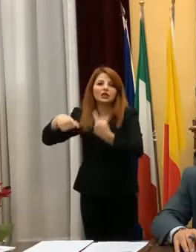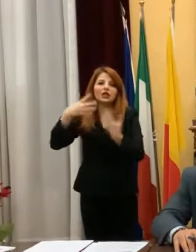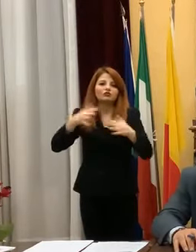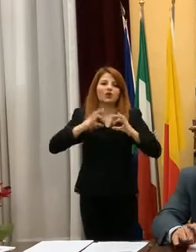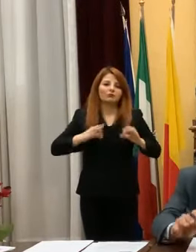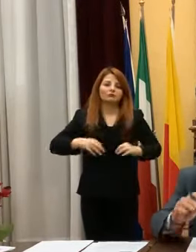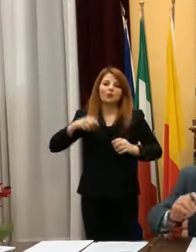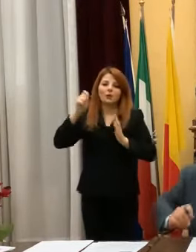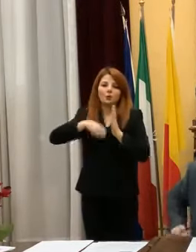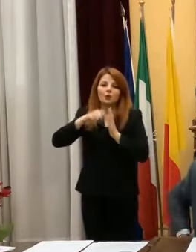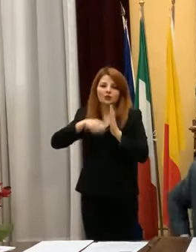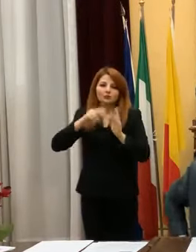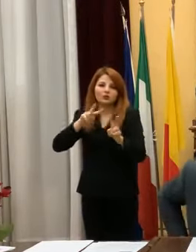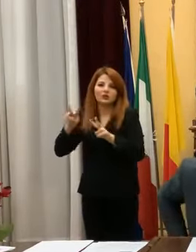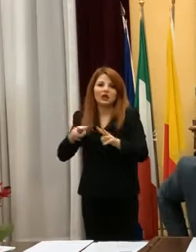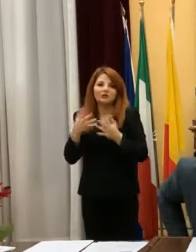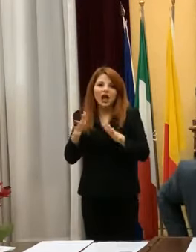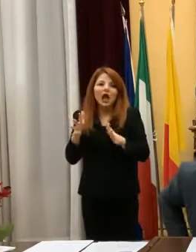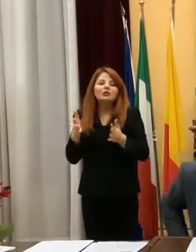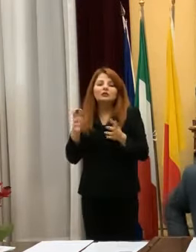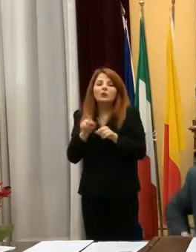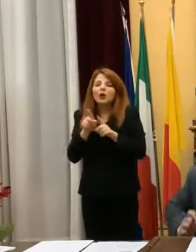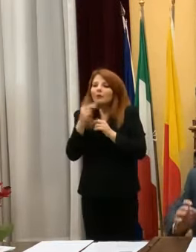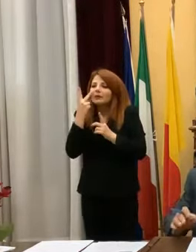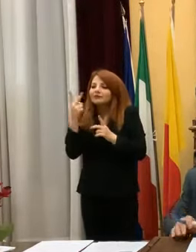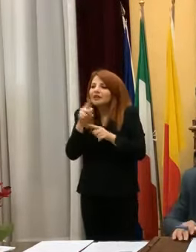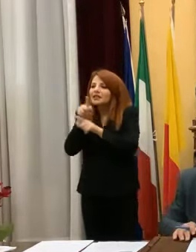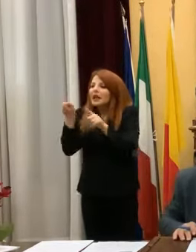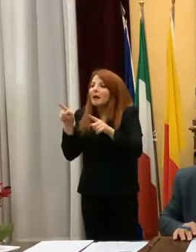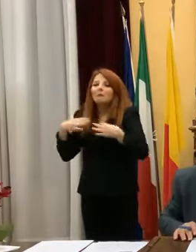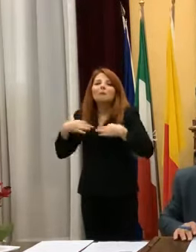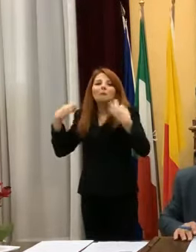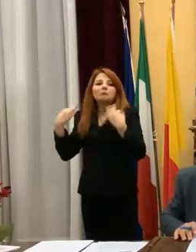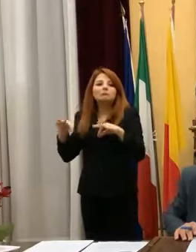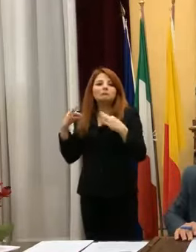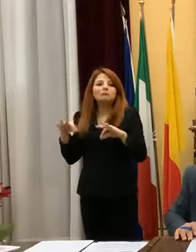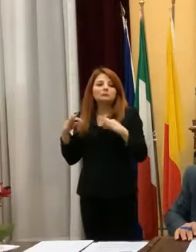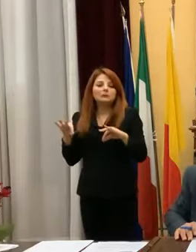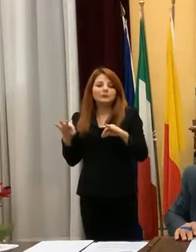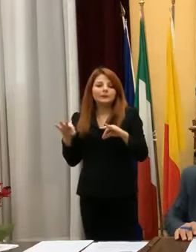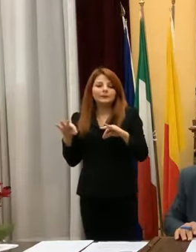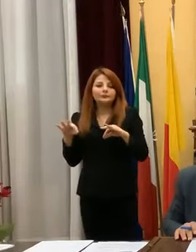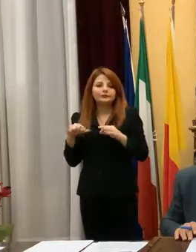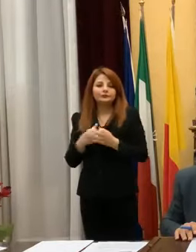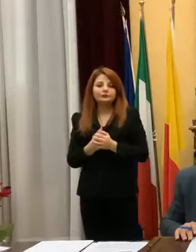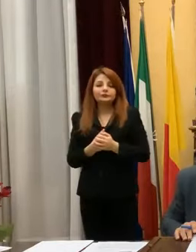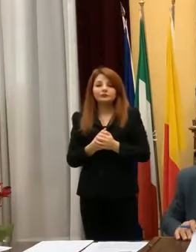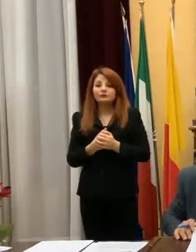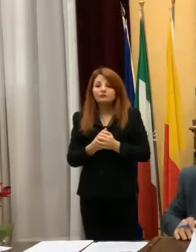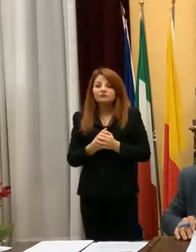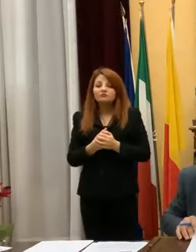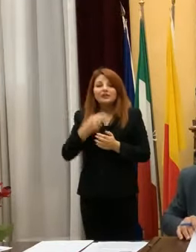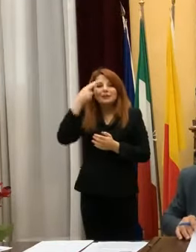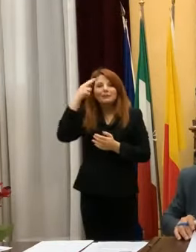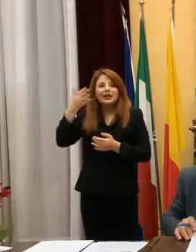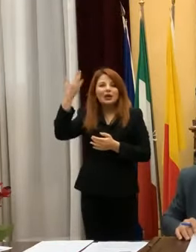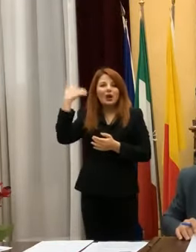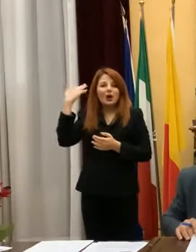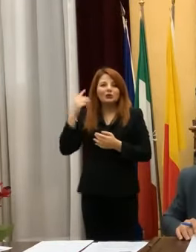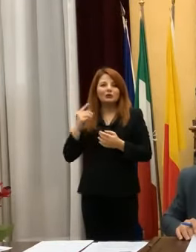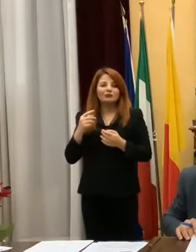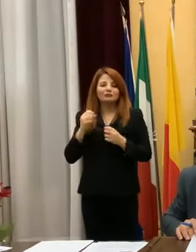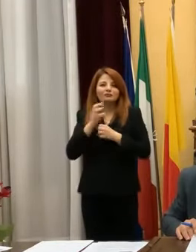La stessa pericolosità del virus veniva messa in discussione nella prima fase. Ancora mi ricordo anche